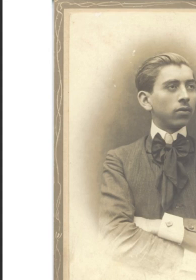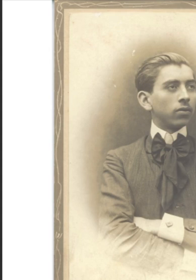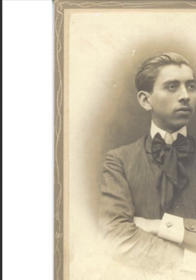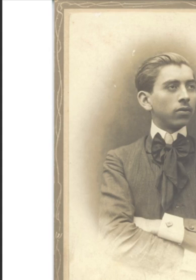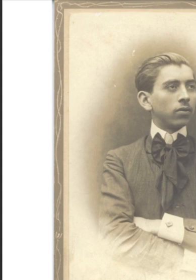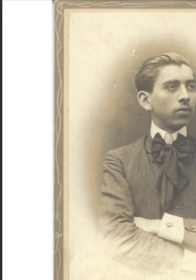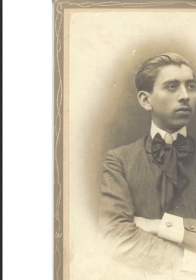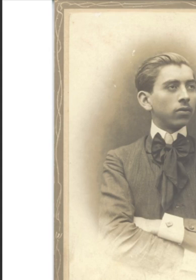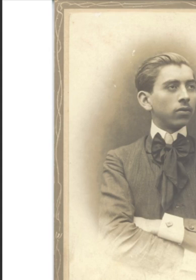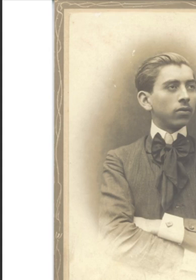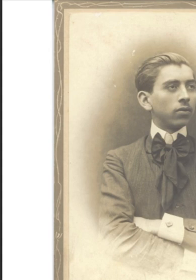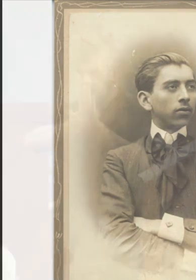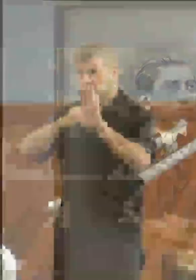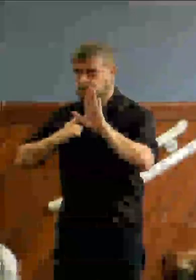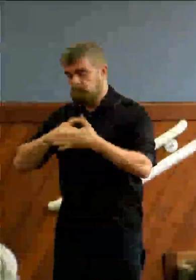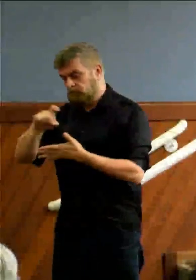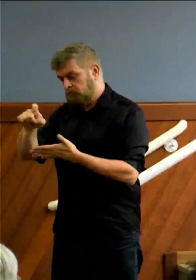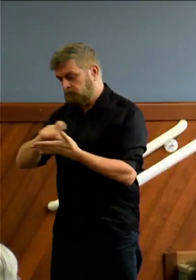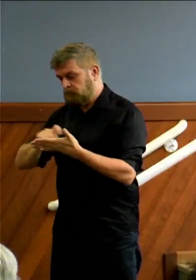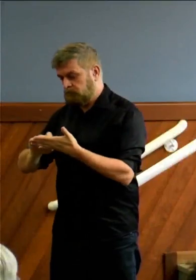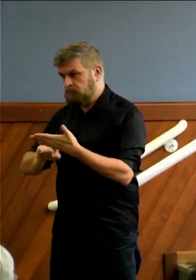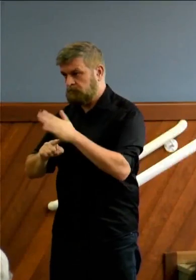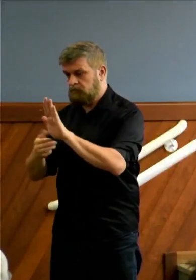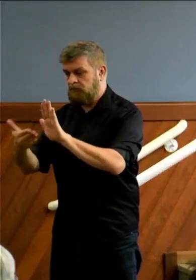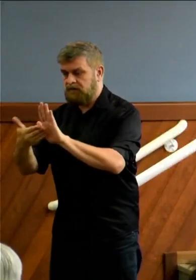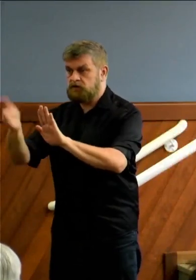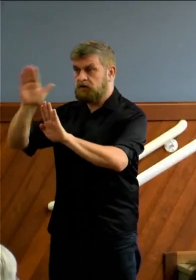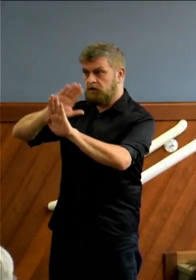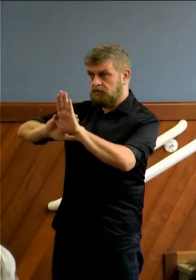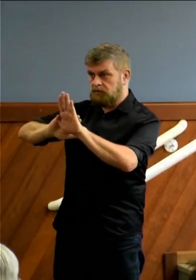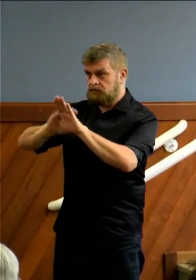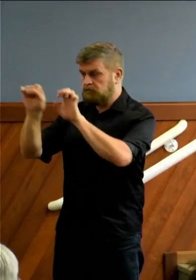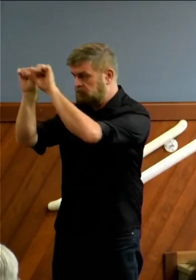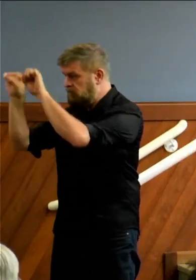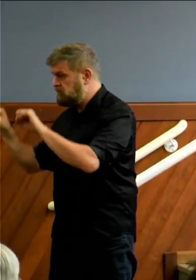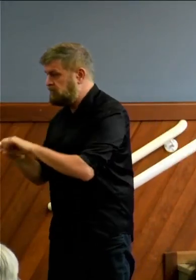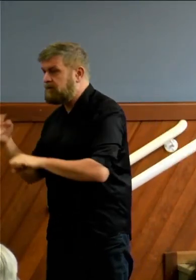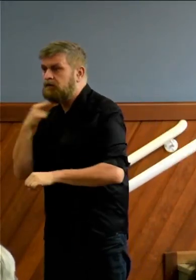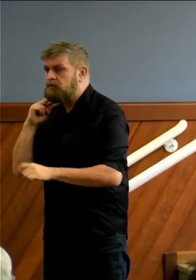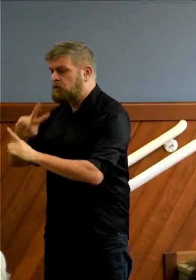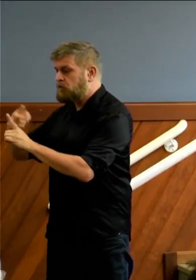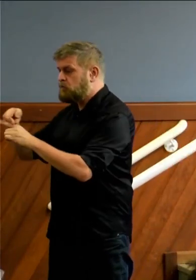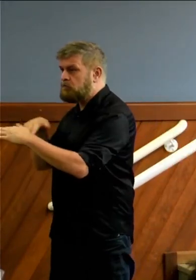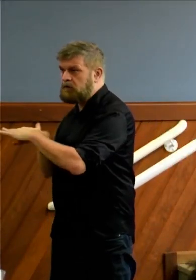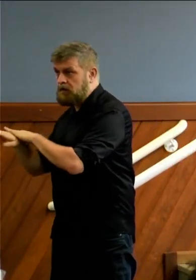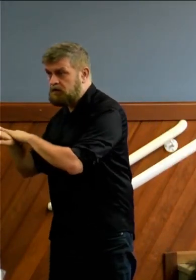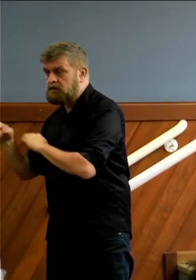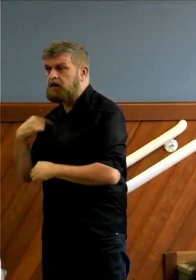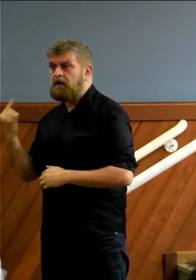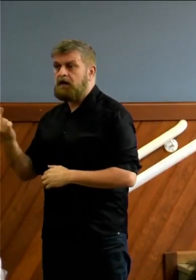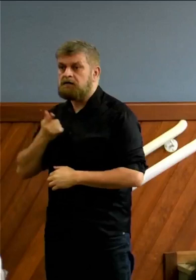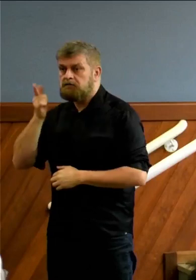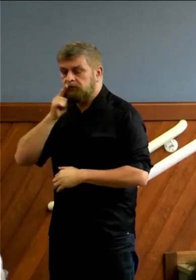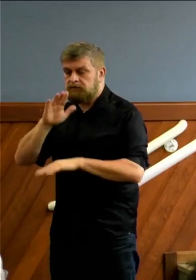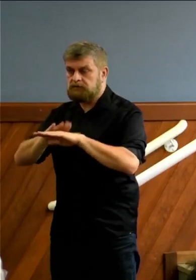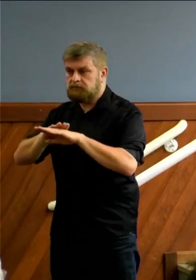tem verso. A gente digitaliza frente e verso. O nosso sistema, ele não permite a entrada dupla. O que, que a gente tem feito? Aquilo